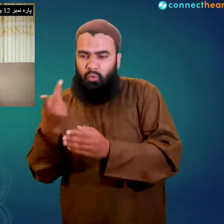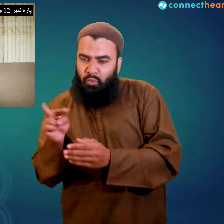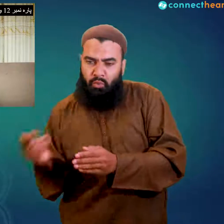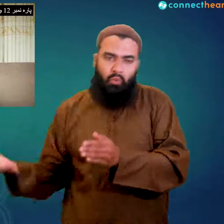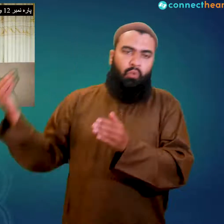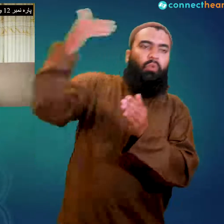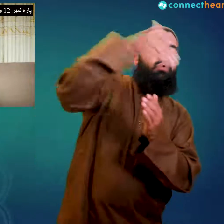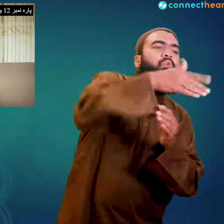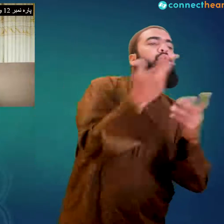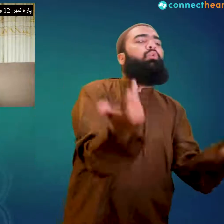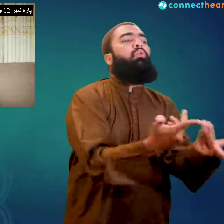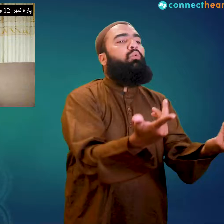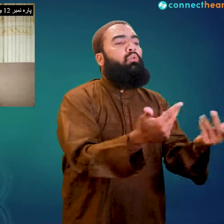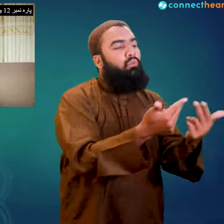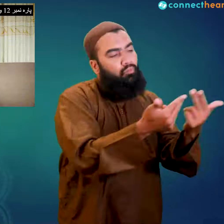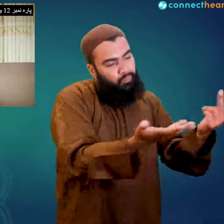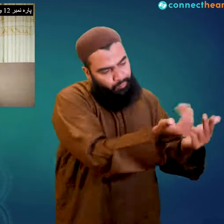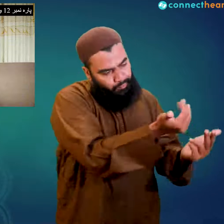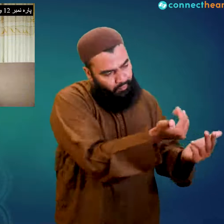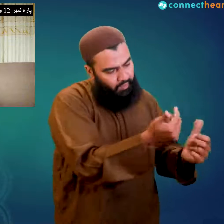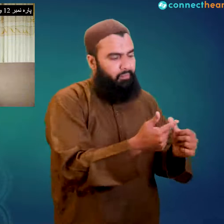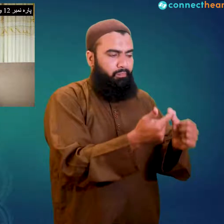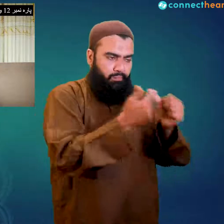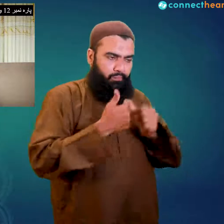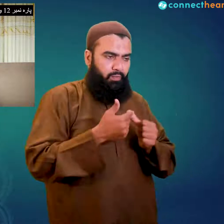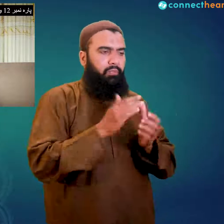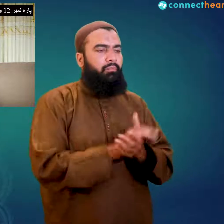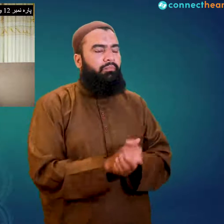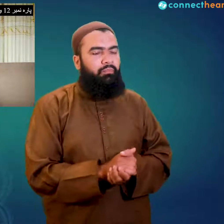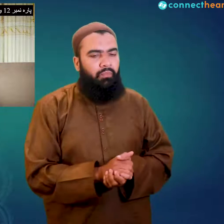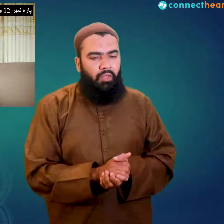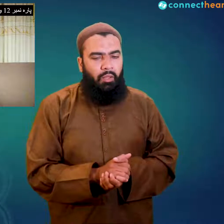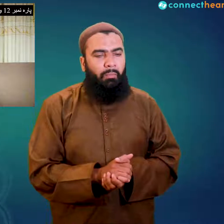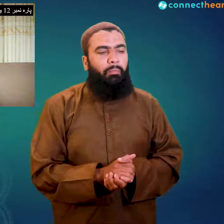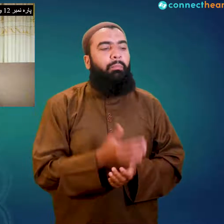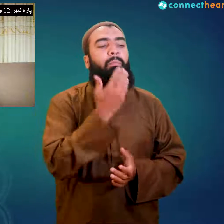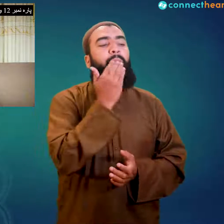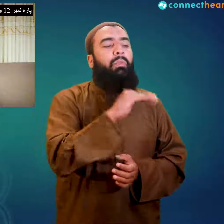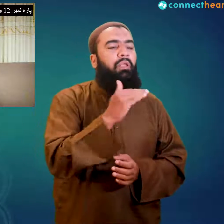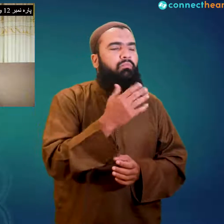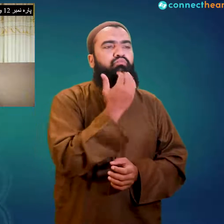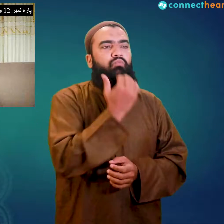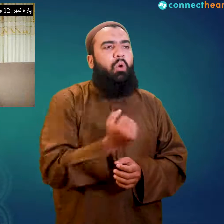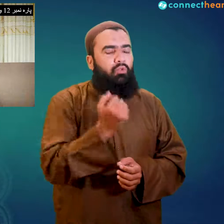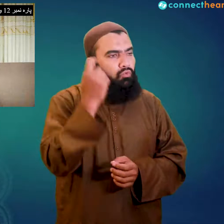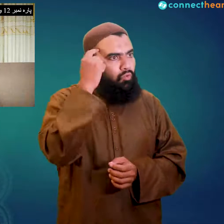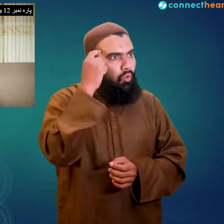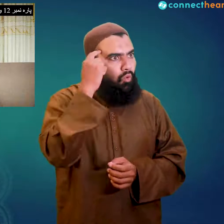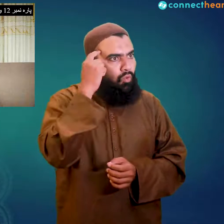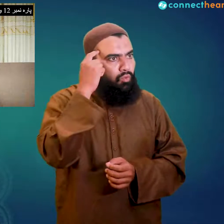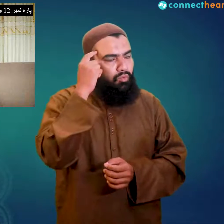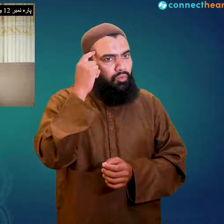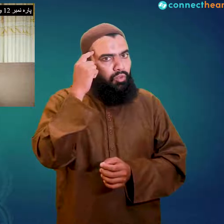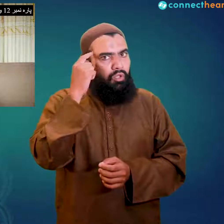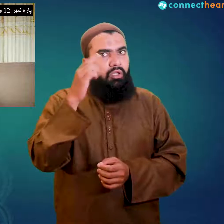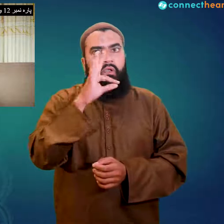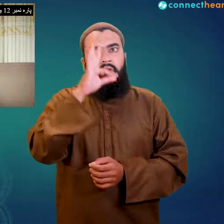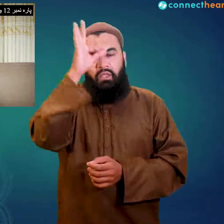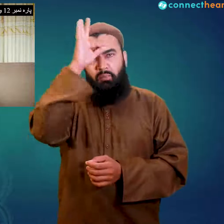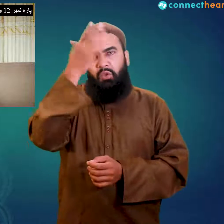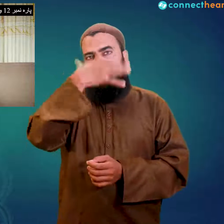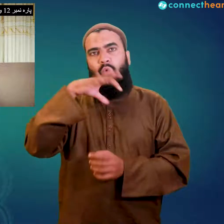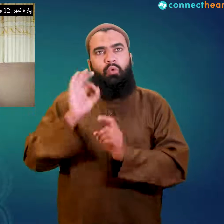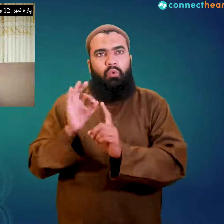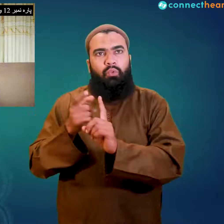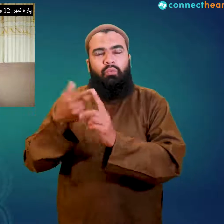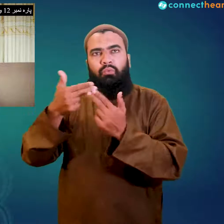اور یہودی ہونے کے اعتبار سے اور تورات ان کی کتاب تھی تو یوسف علیہ الصلاۃ والسلام کے واقعے کے کچھ